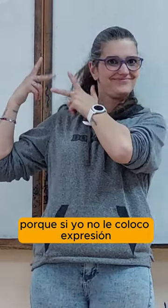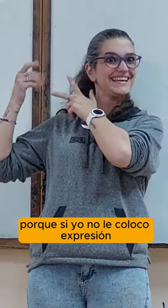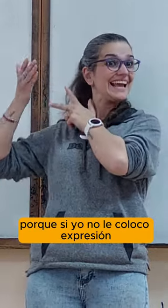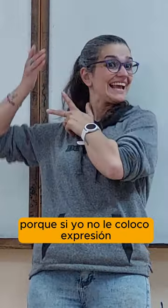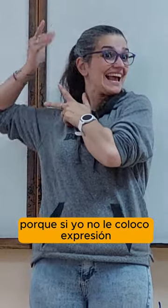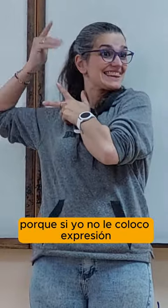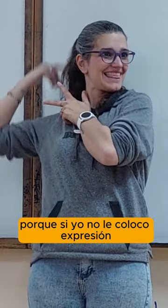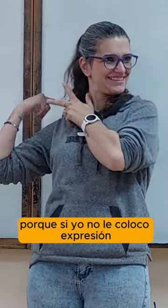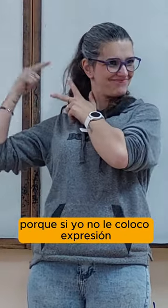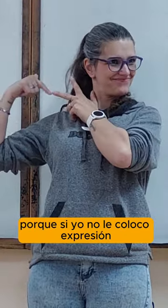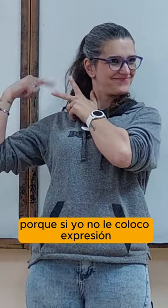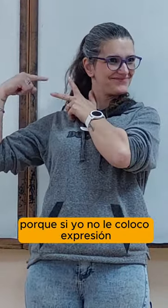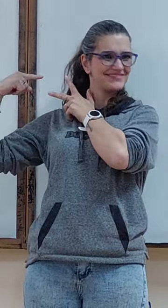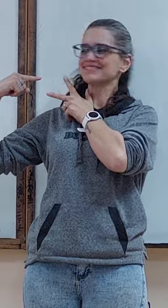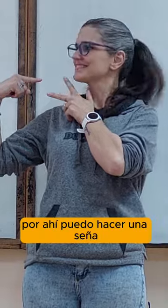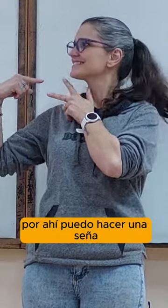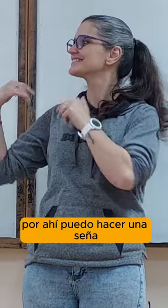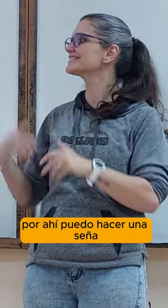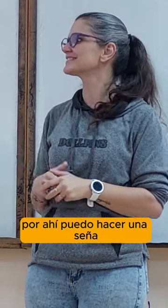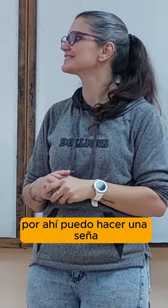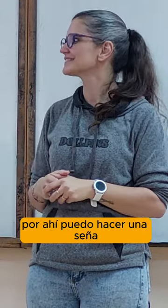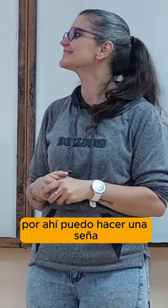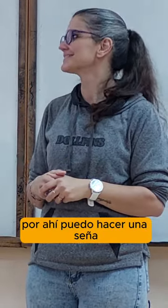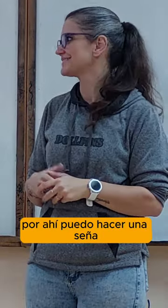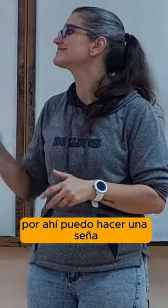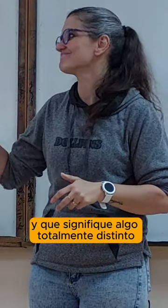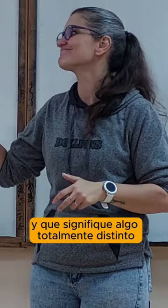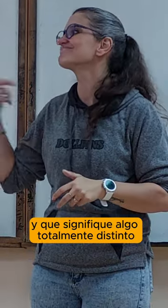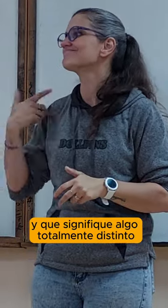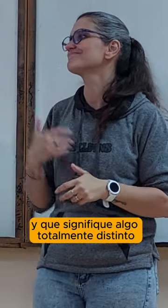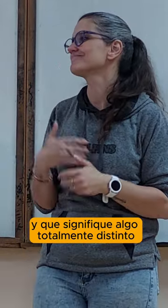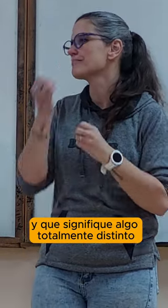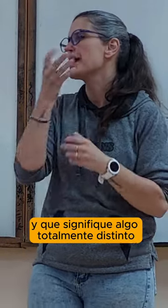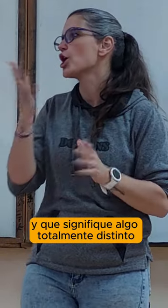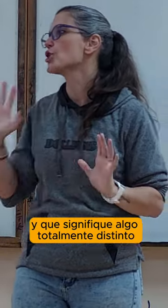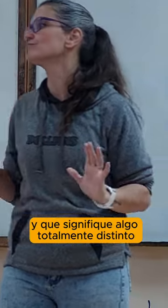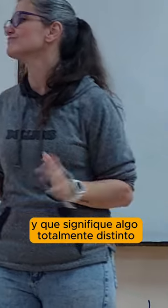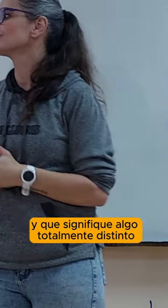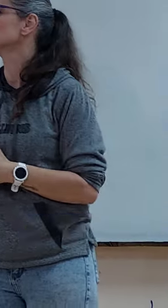porque si yo no le coloco expresión, por ahí puedo hacer una seña y que signifique algo totalmente distinto.